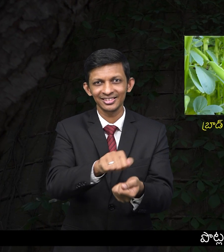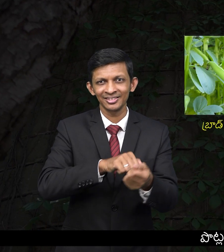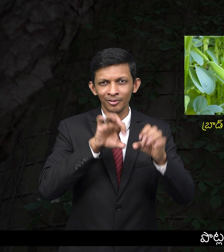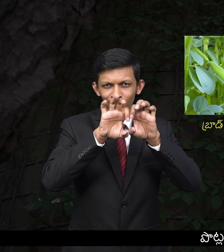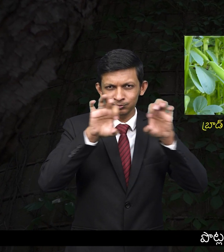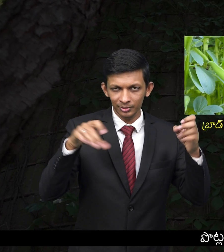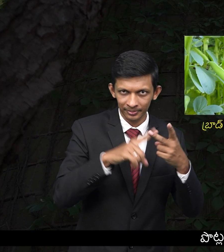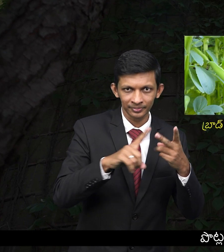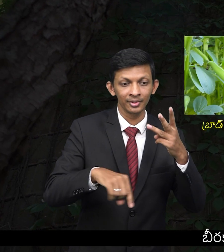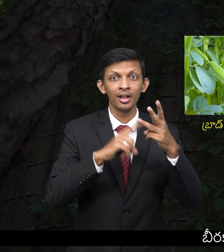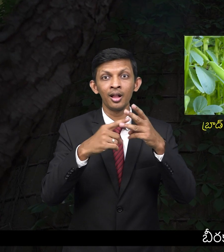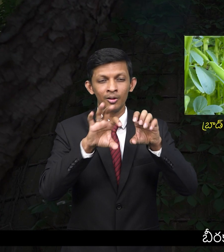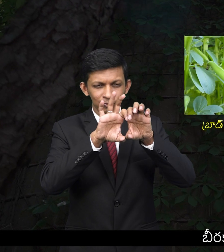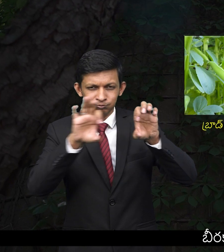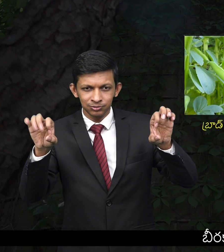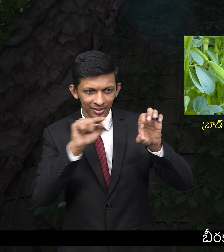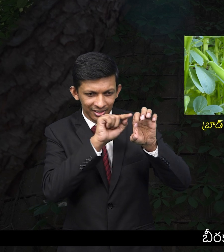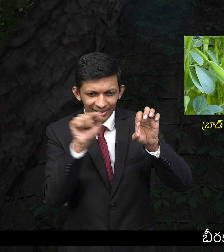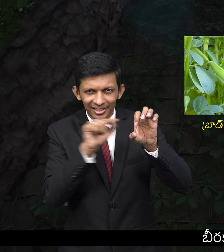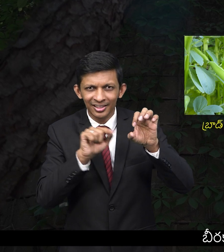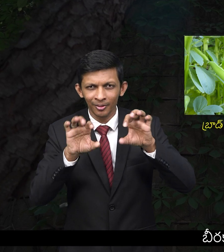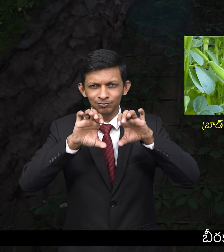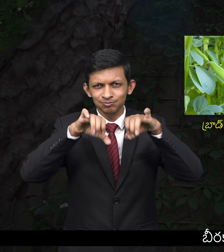పొట్లకాయ, బీరకాయ.